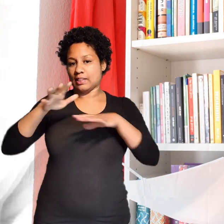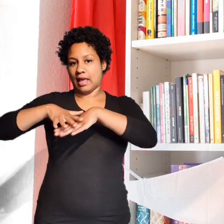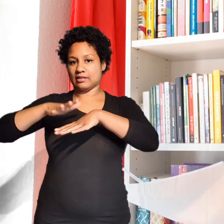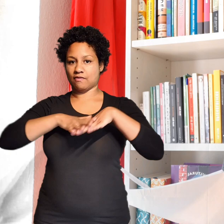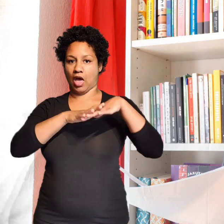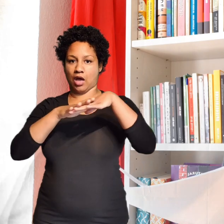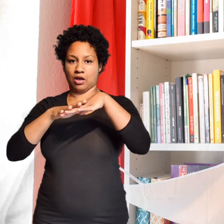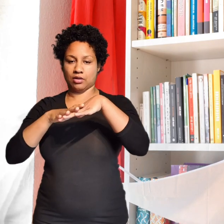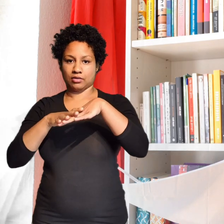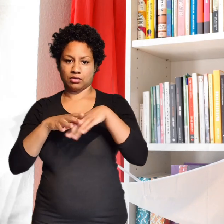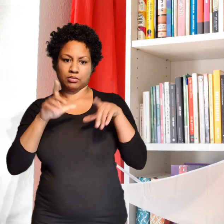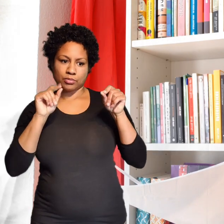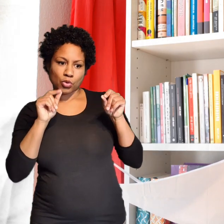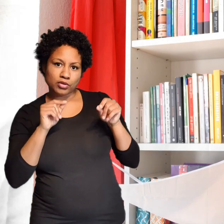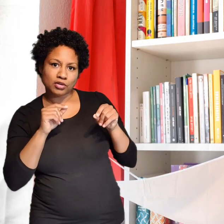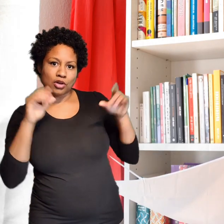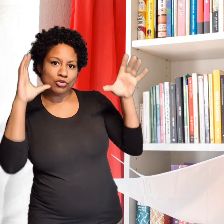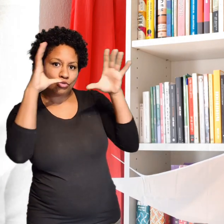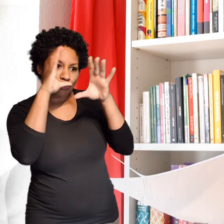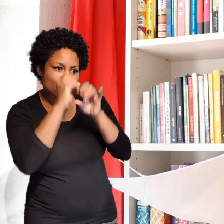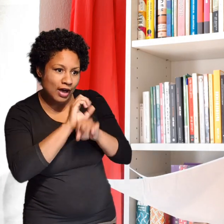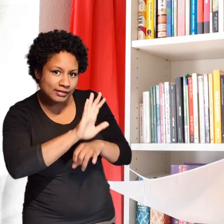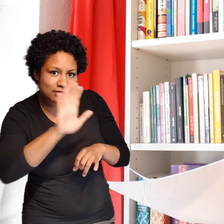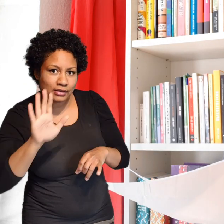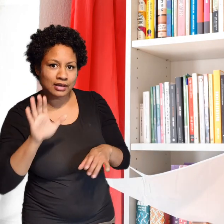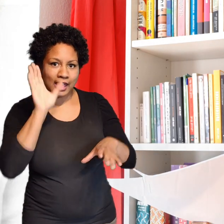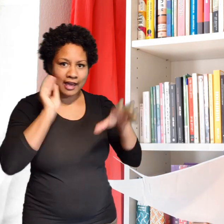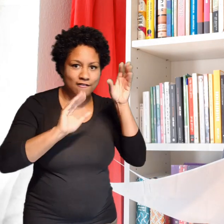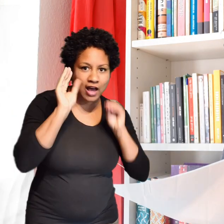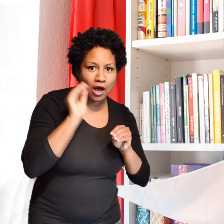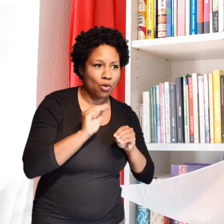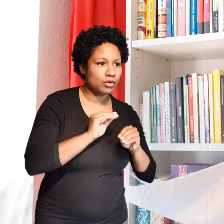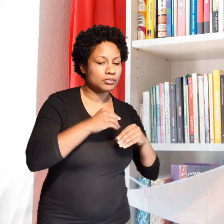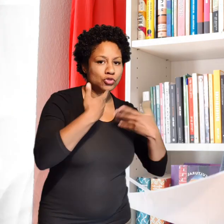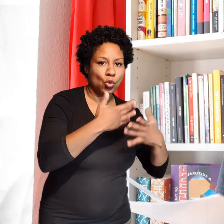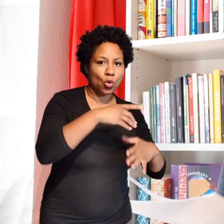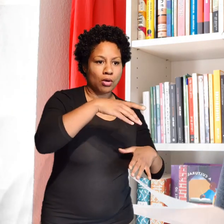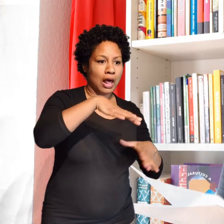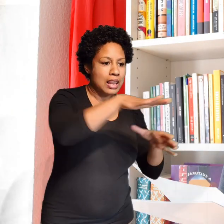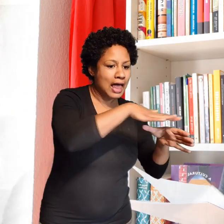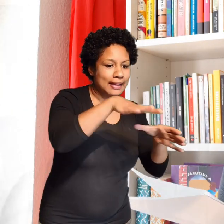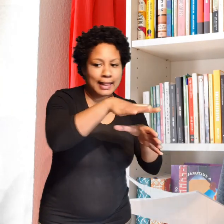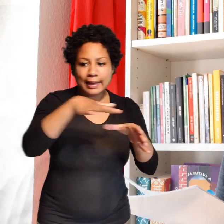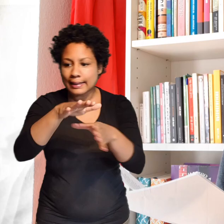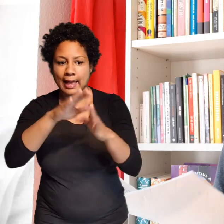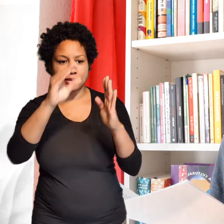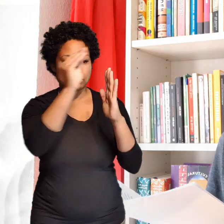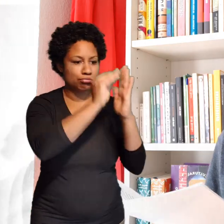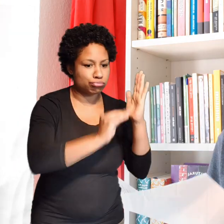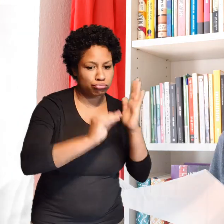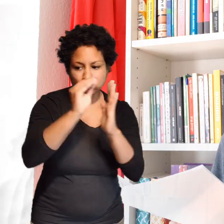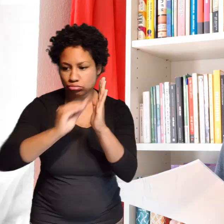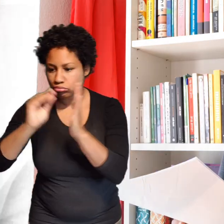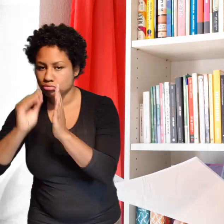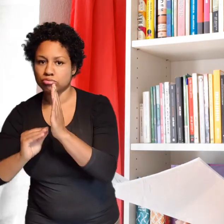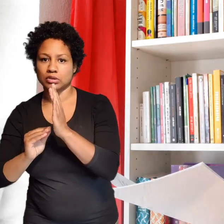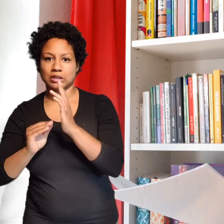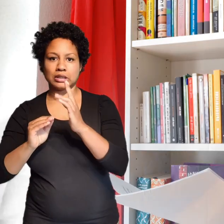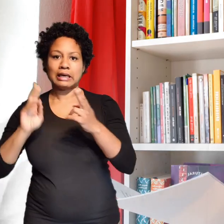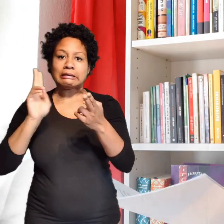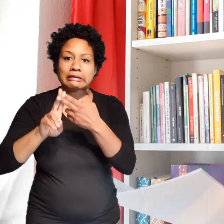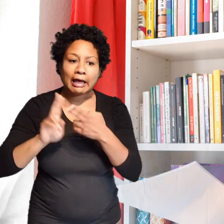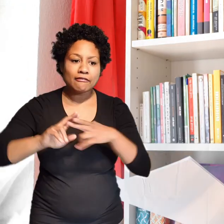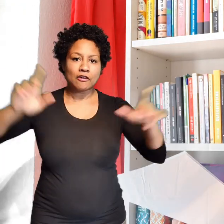Somit werden schwarze Erfahrungen in den jeweiligen Ländern dokumentiert. Es werden Treffen koordiniert, es